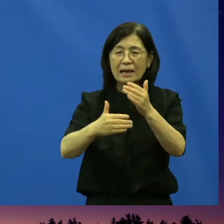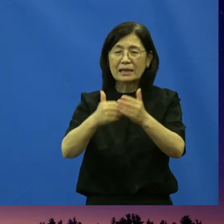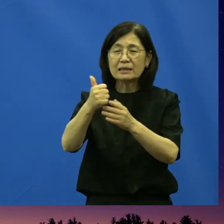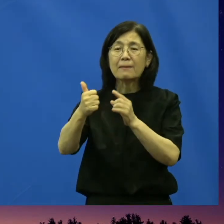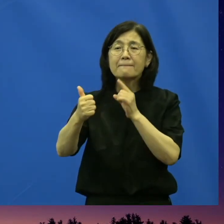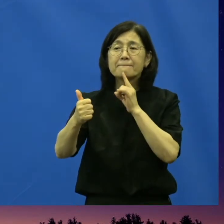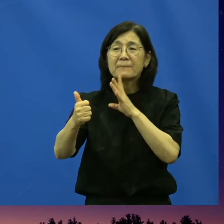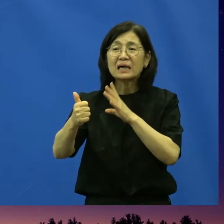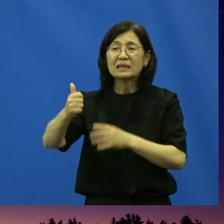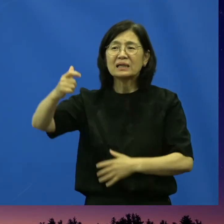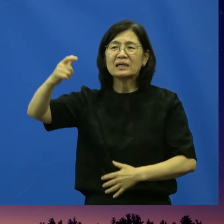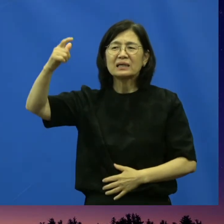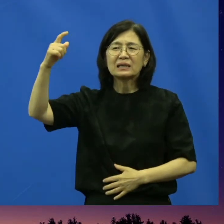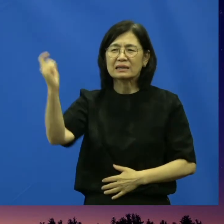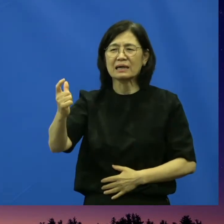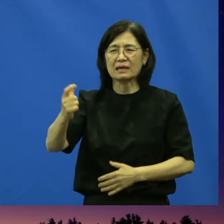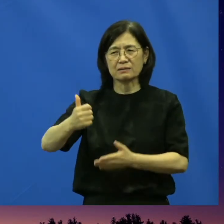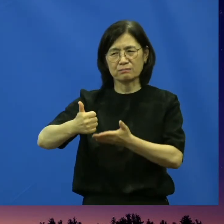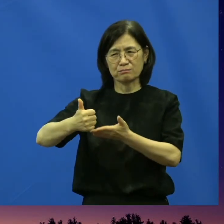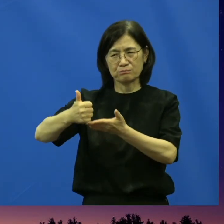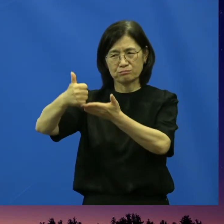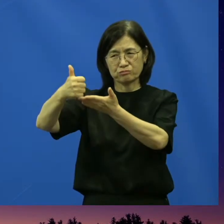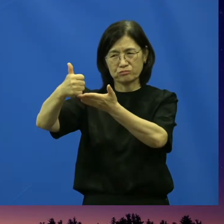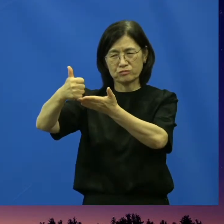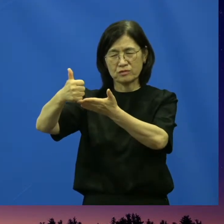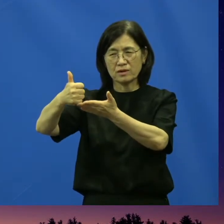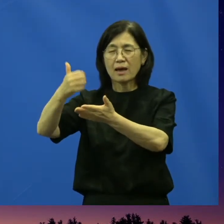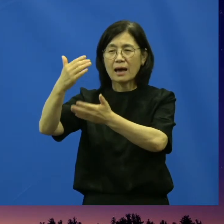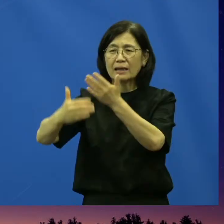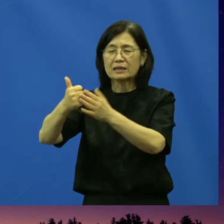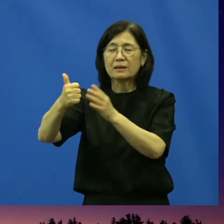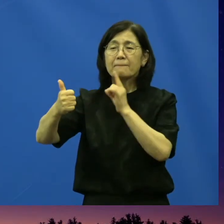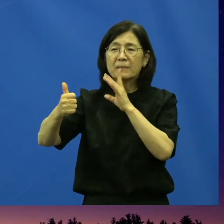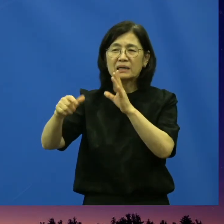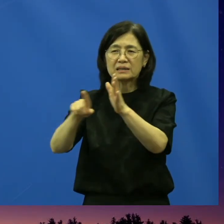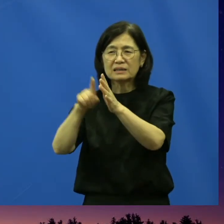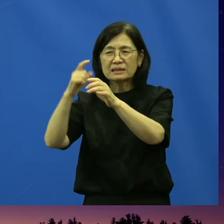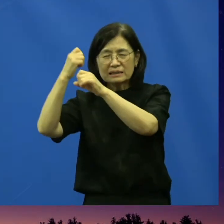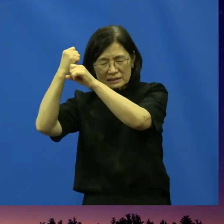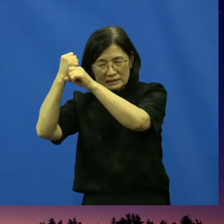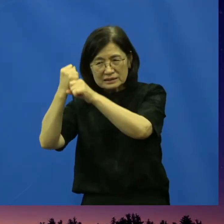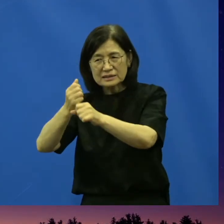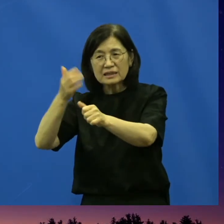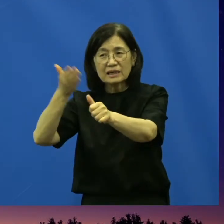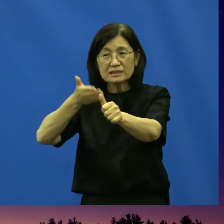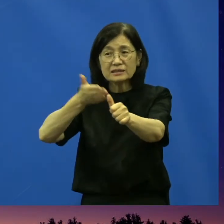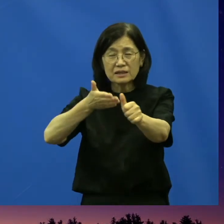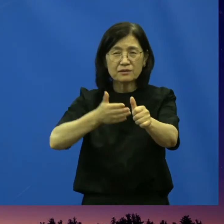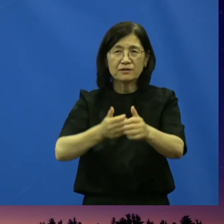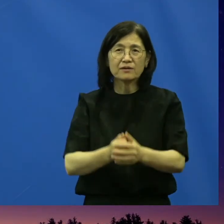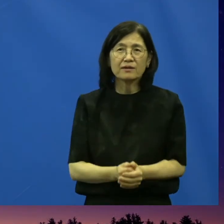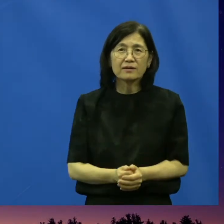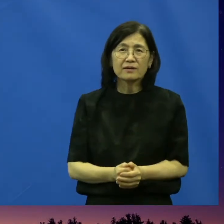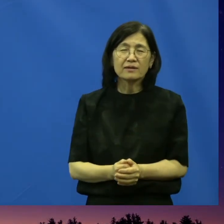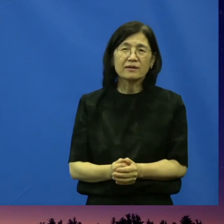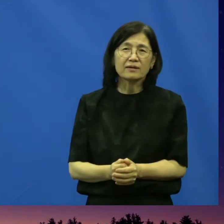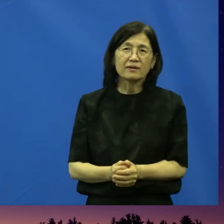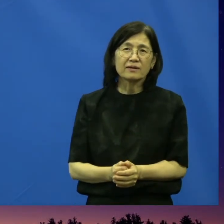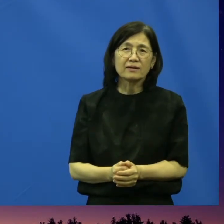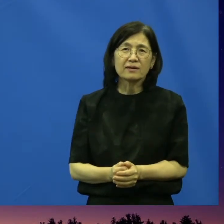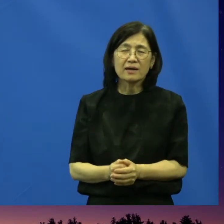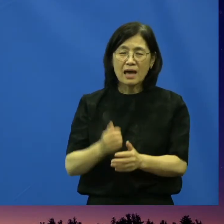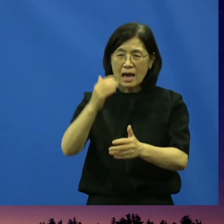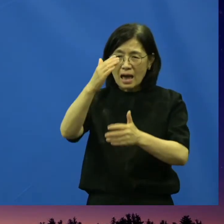강한 성루가 되시는 그분만을 의지해야 하는 줄로 믿습니다. 그분의 손에 붙잡혀 사는 것만이